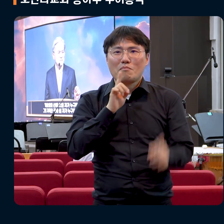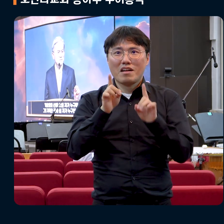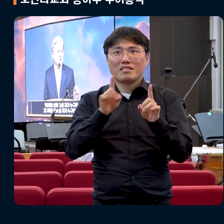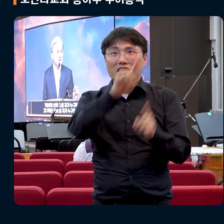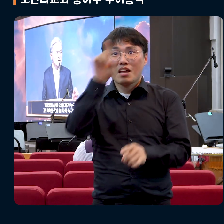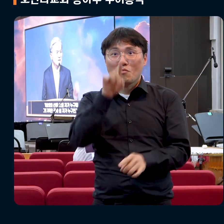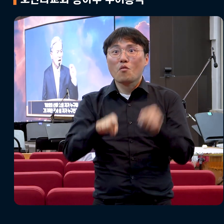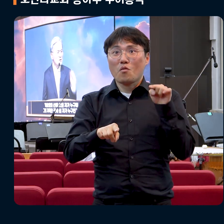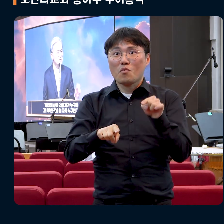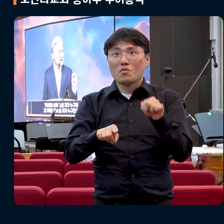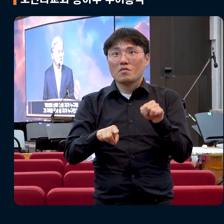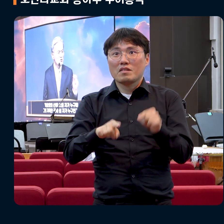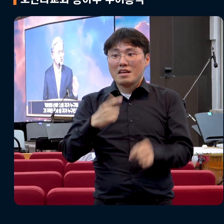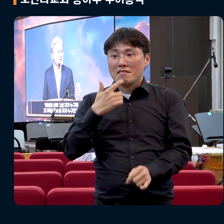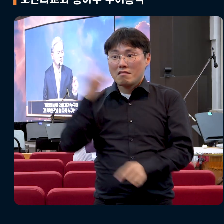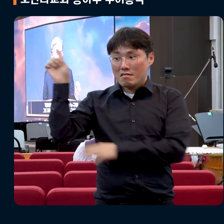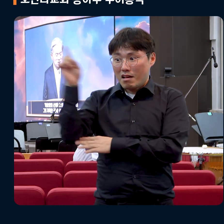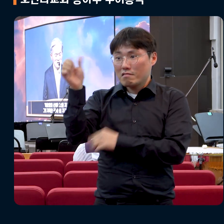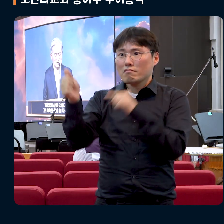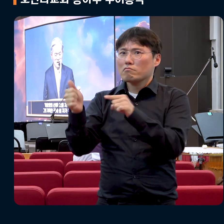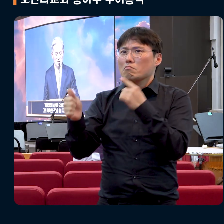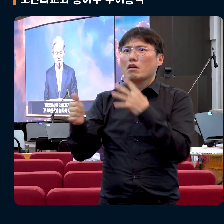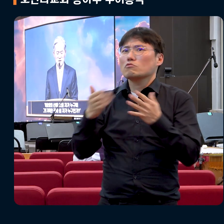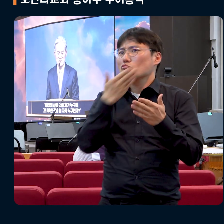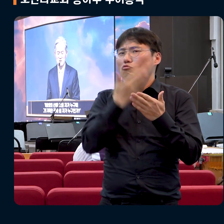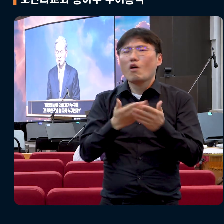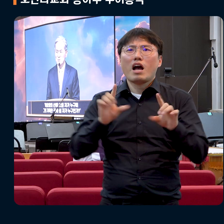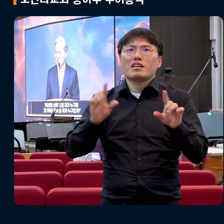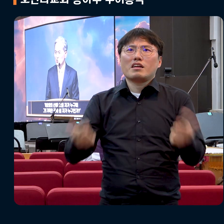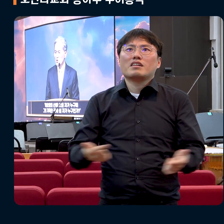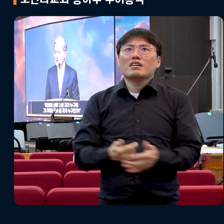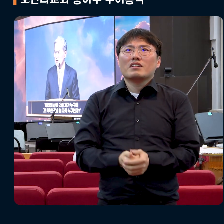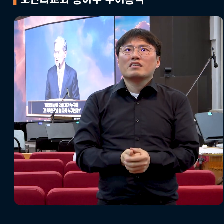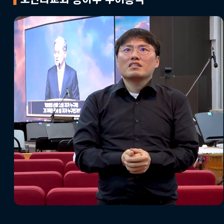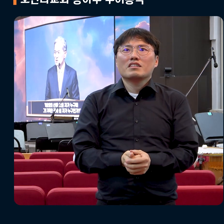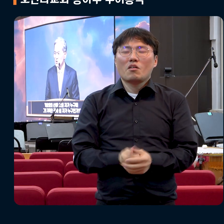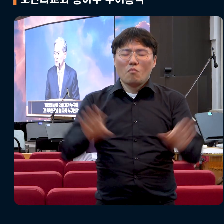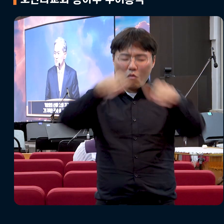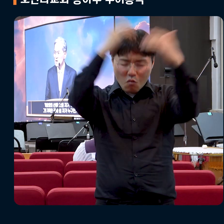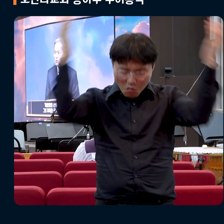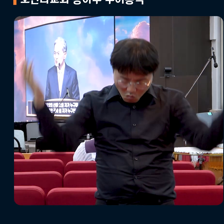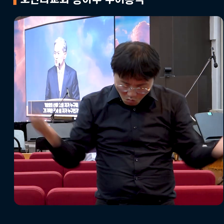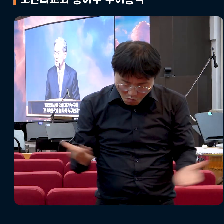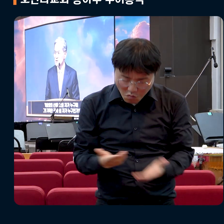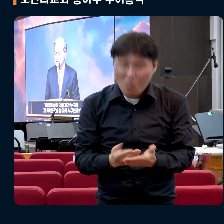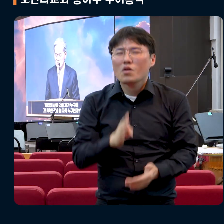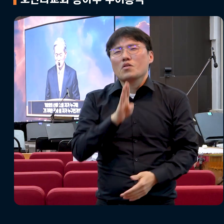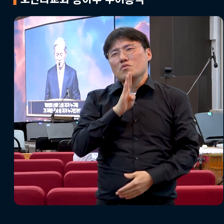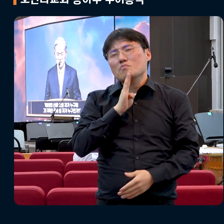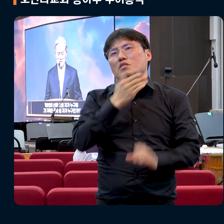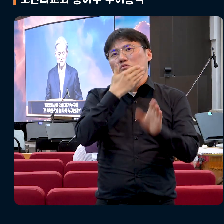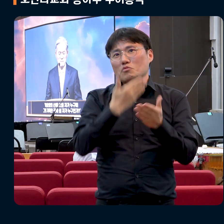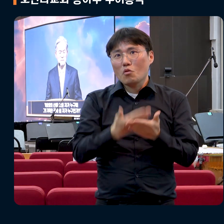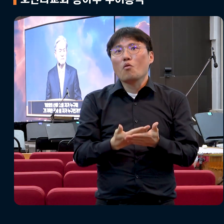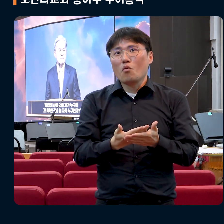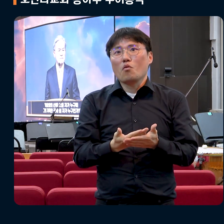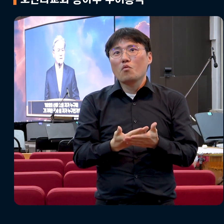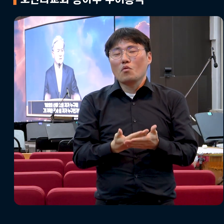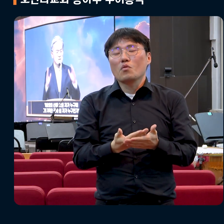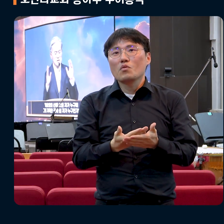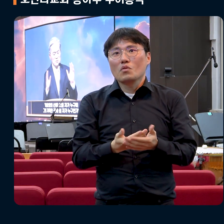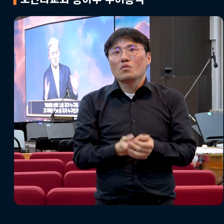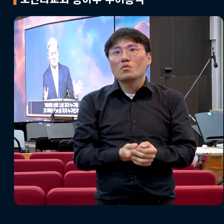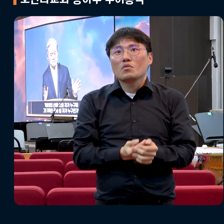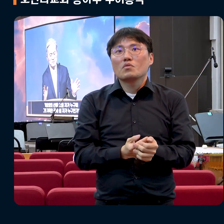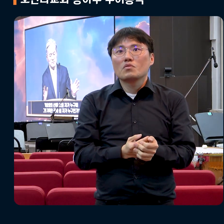질문은 다윗에게만 중요한 것이 아니라 우리 모두에게 정말 중요한 질문입니다.